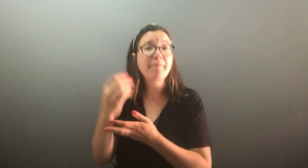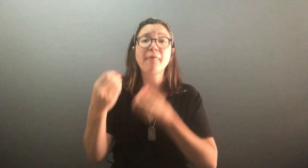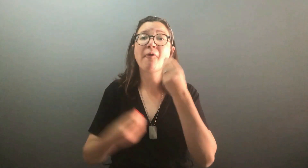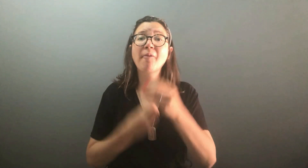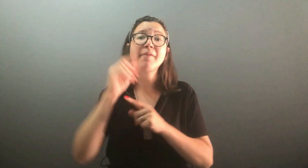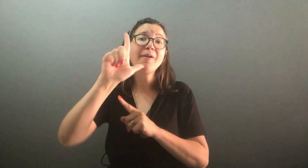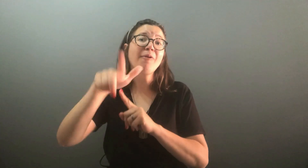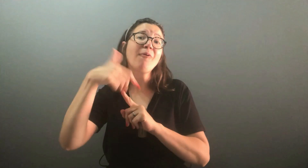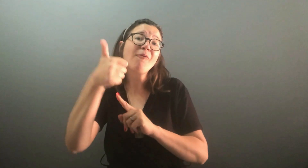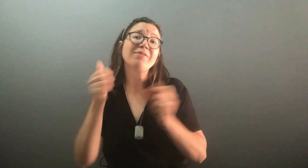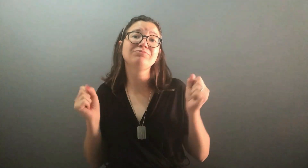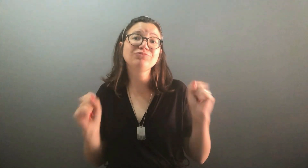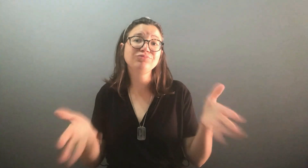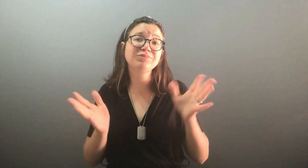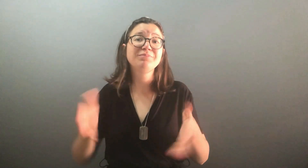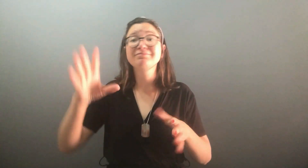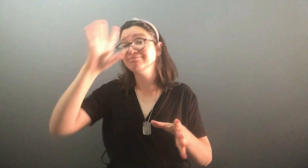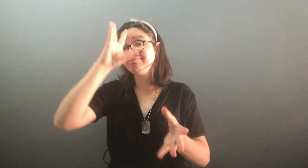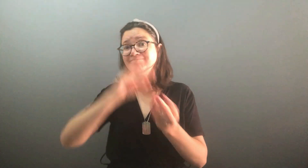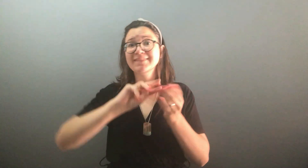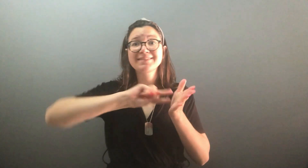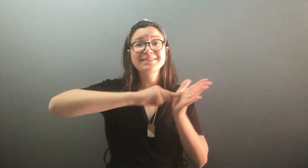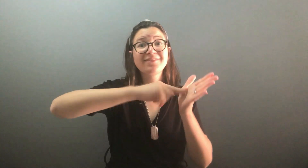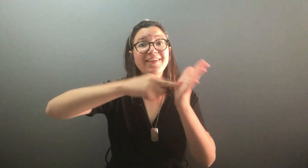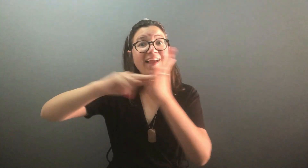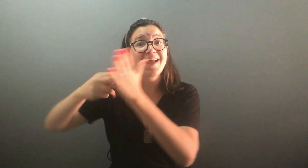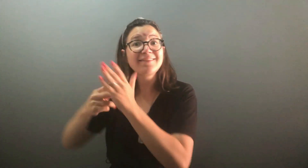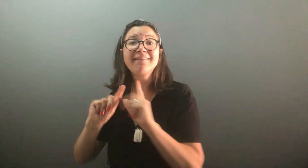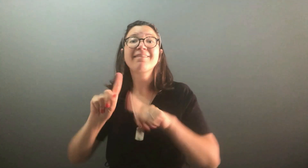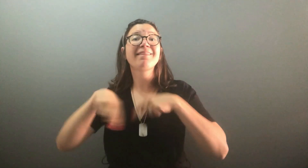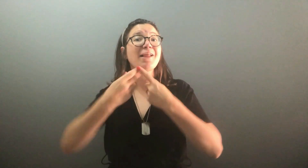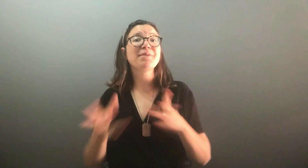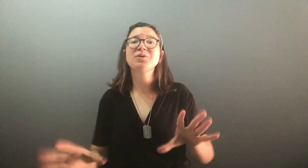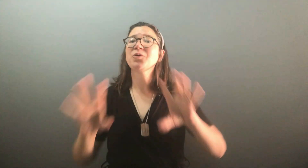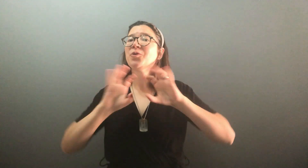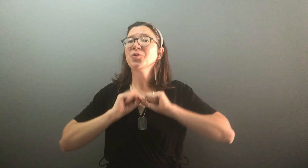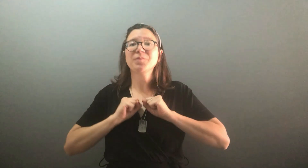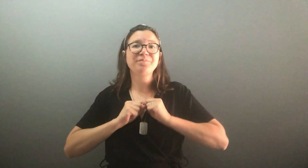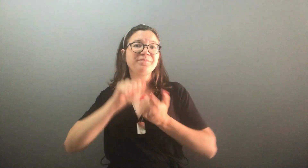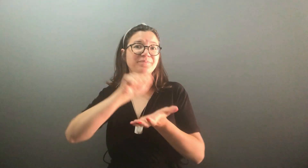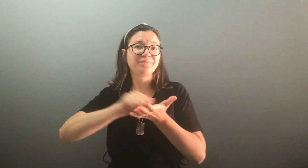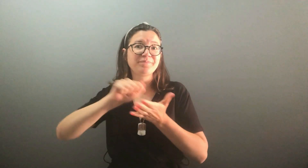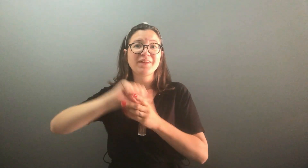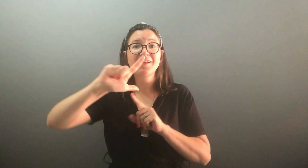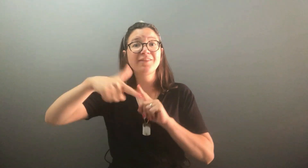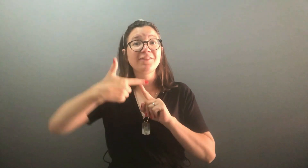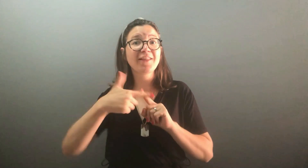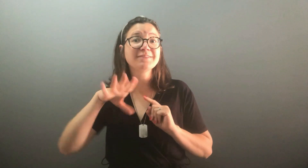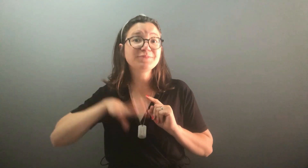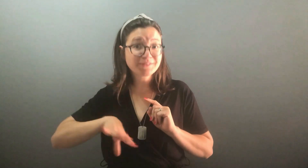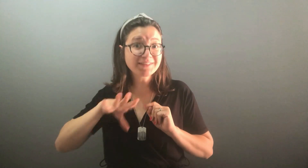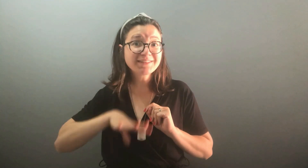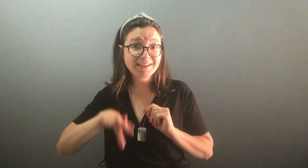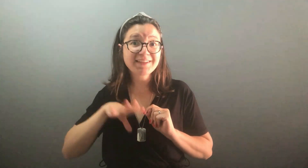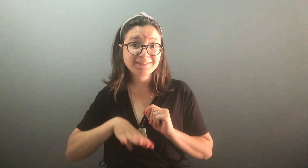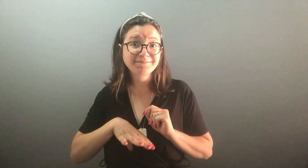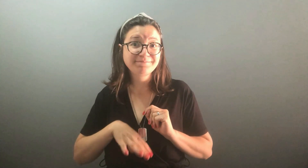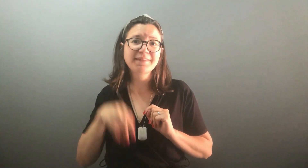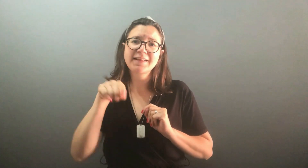só evolui partindo do conhecimento que a criança tem da sua primeira língua. Por isso que é muito importante, para depois partir